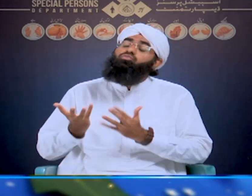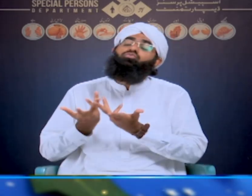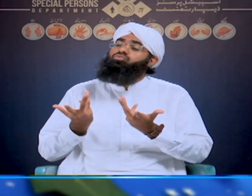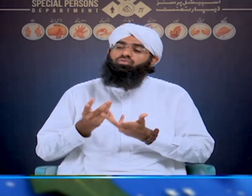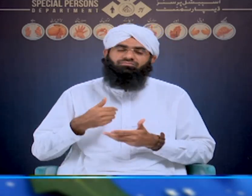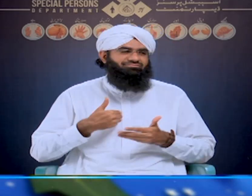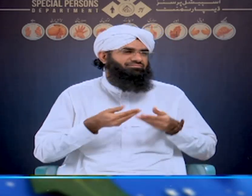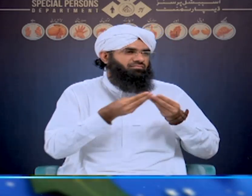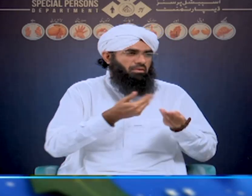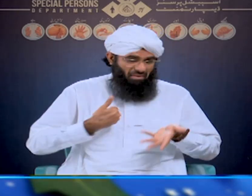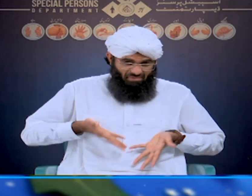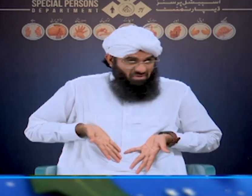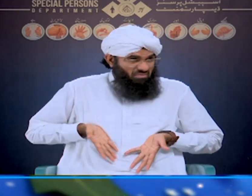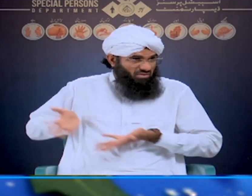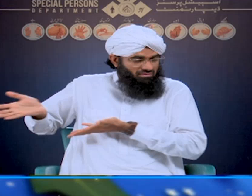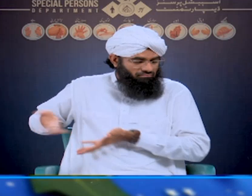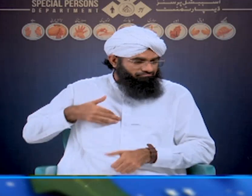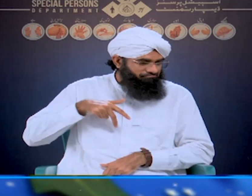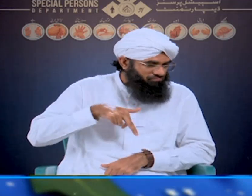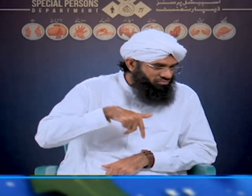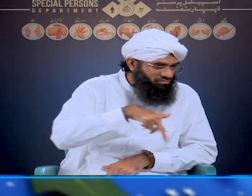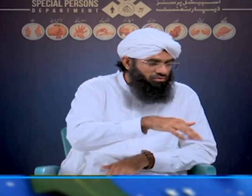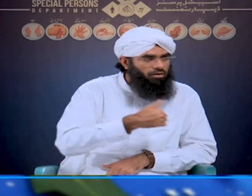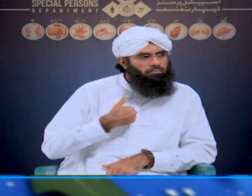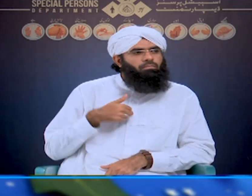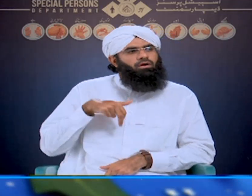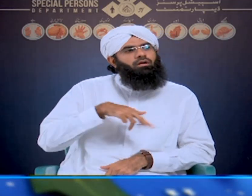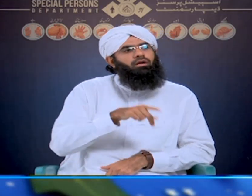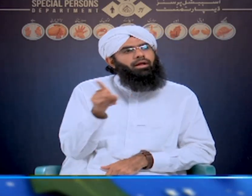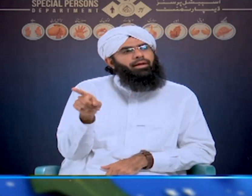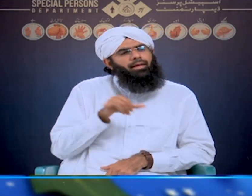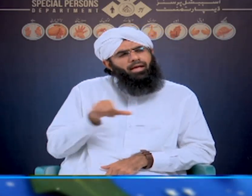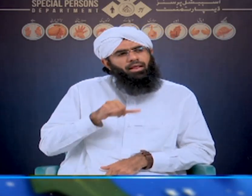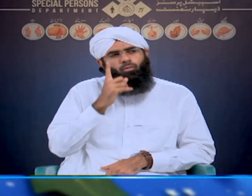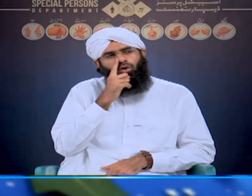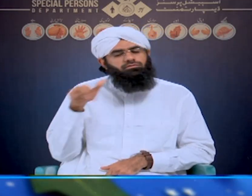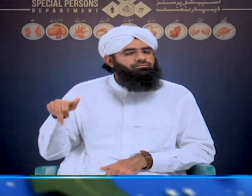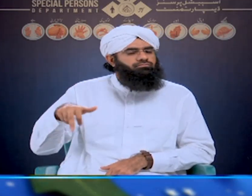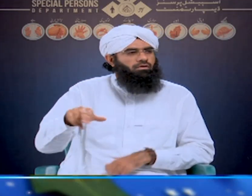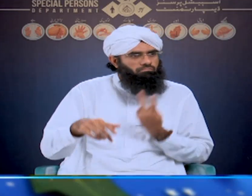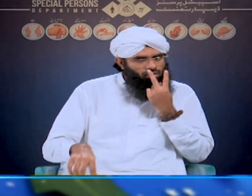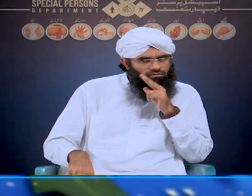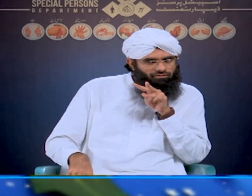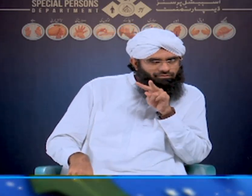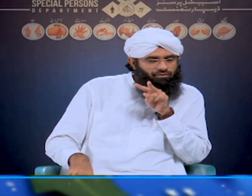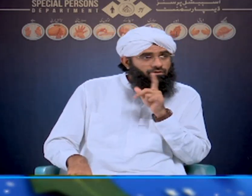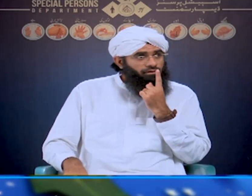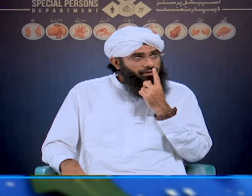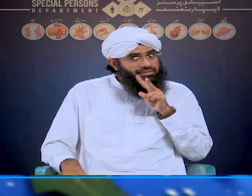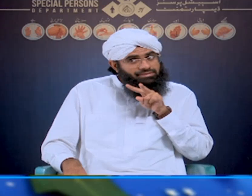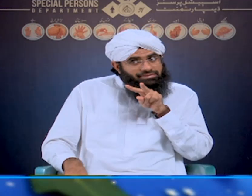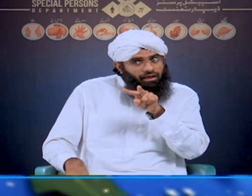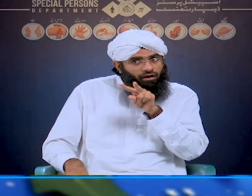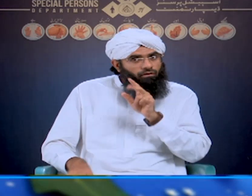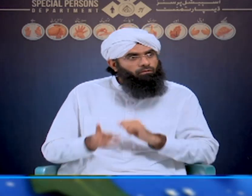کی, آپ کی خدمت میں حاضری کے لیے آتے ہوئے راستے میں میرے پاس سے ایک عورت گزری تو میں نے اس کی طرف دیکھا اور